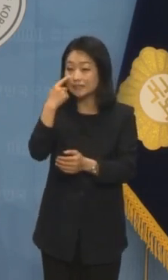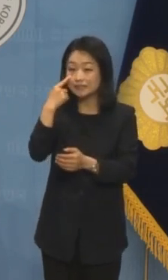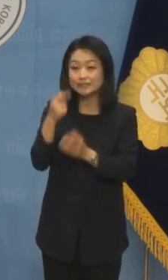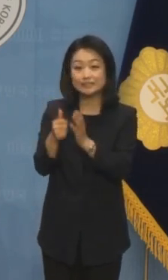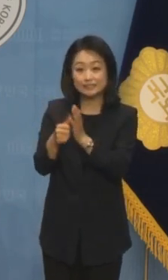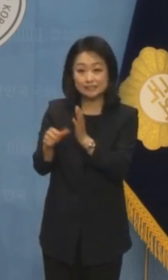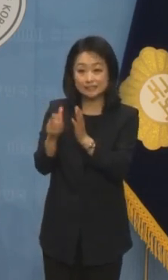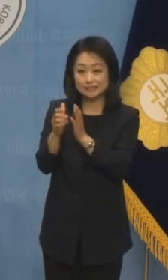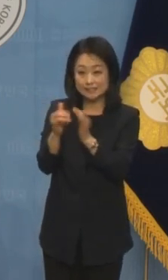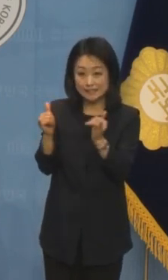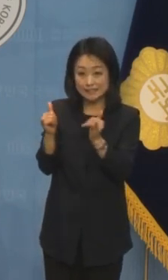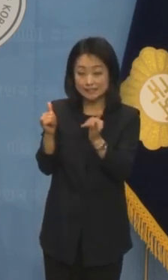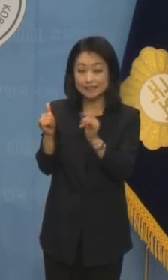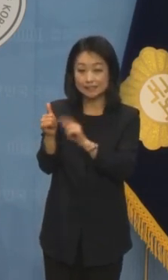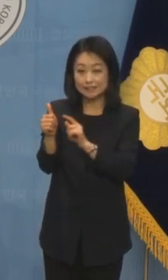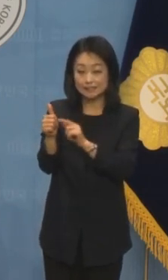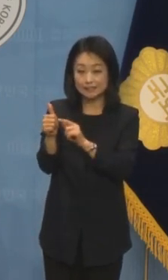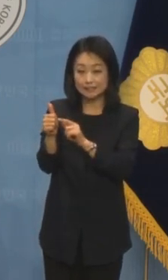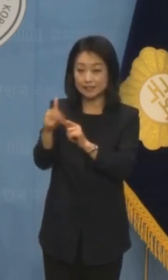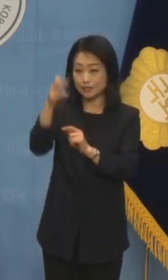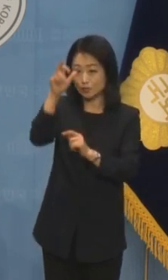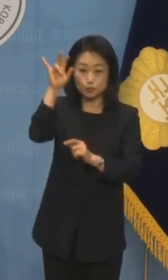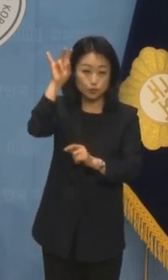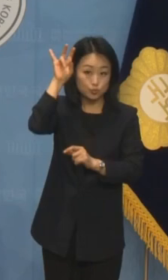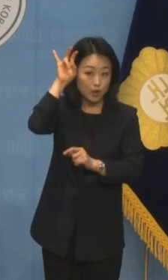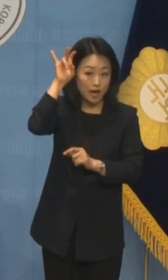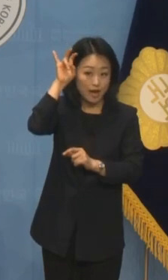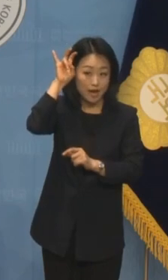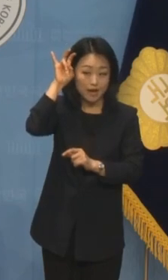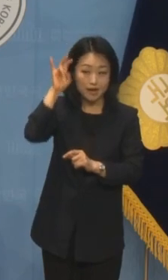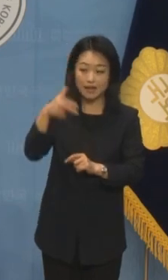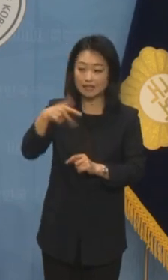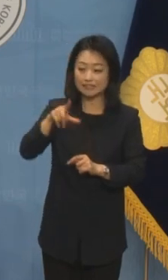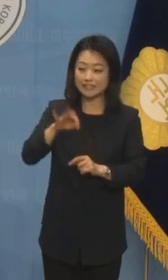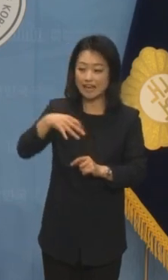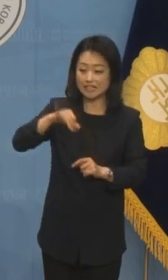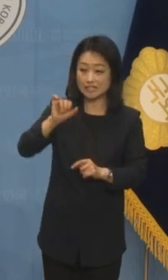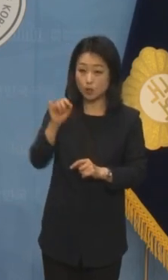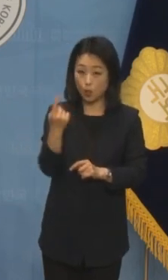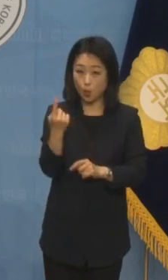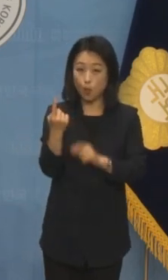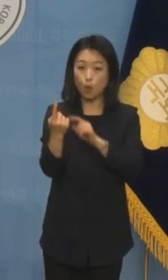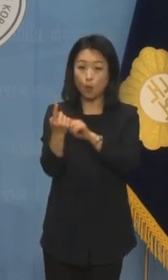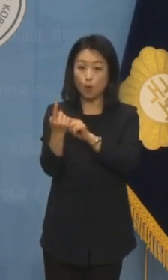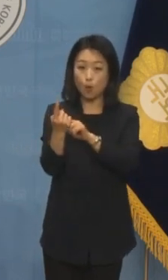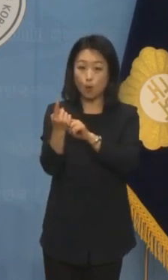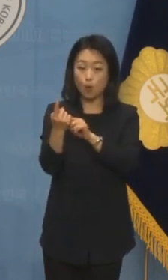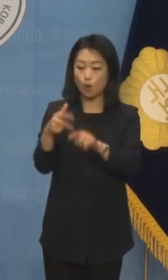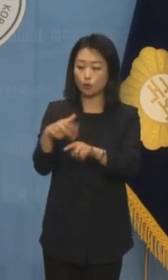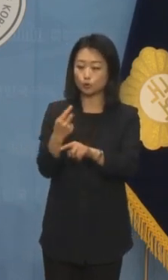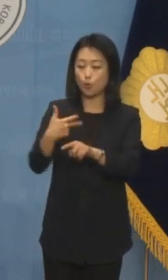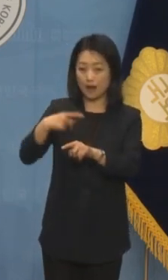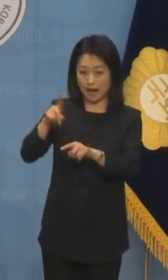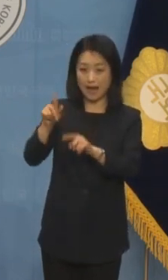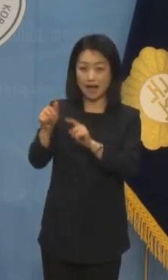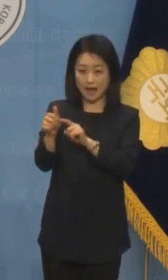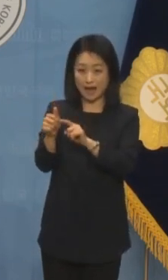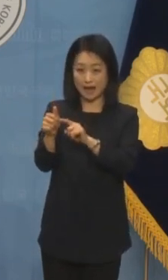최순실의 조카 장시호에게 구형 정보를 알려주고 허위 증언 연습도 시켰다고 합니다.